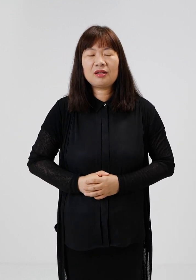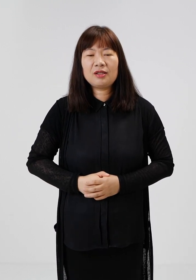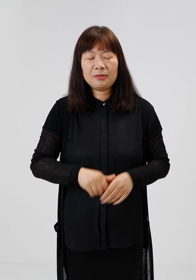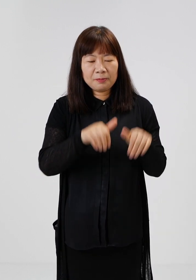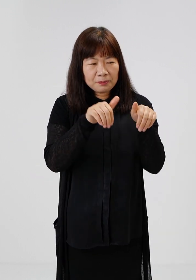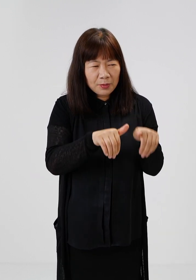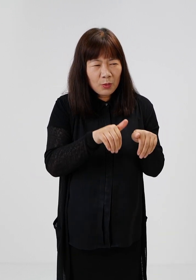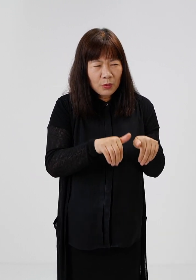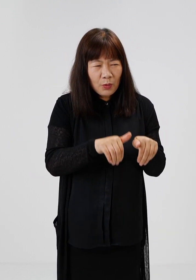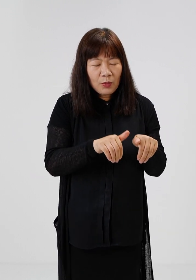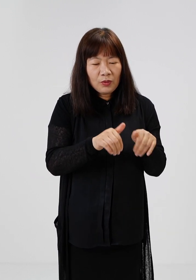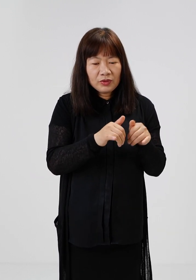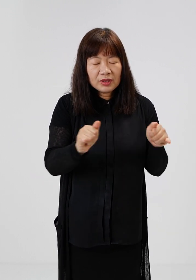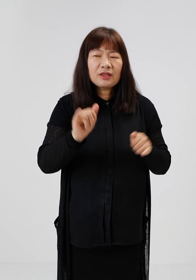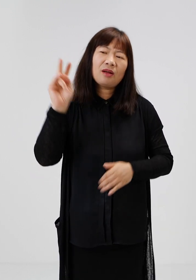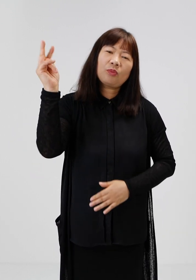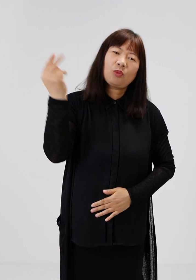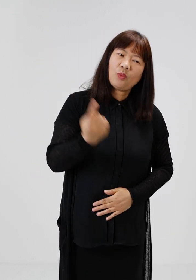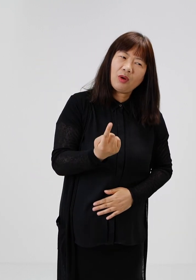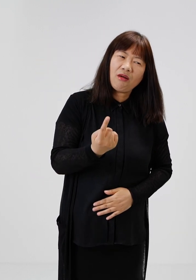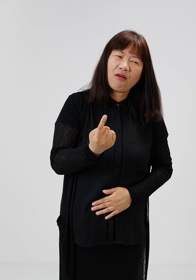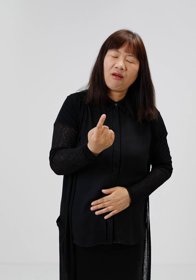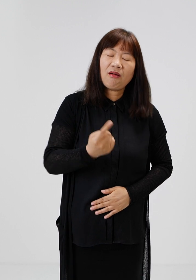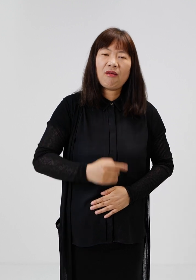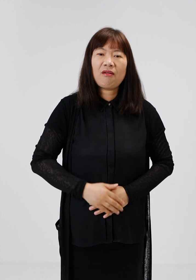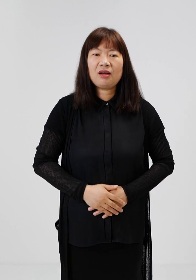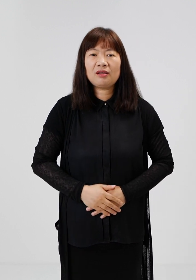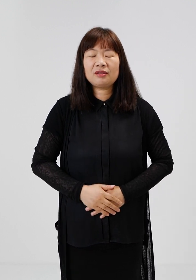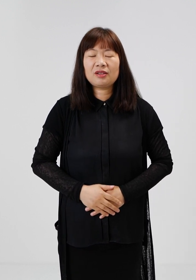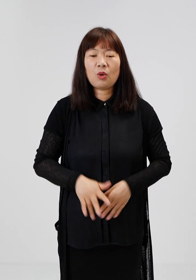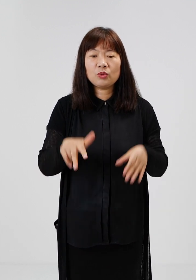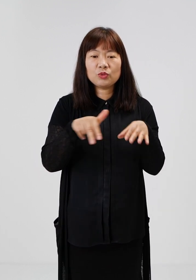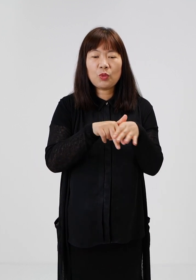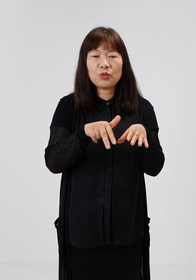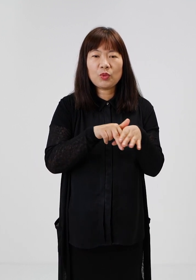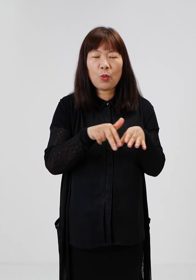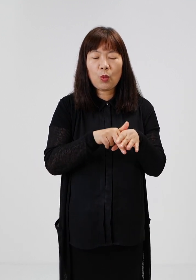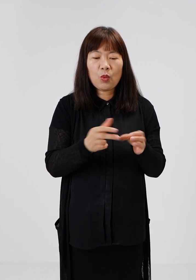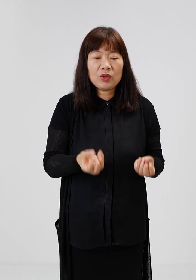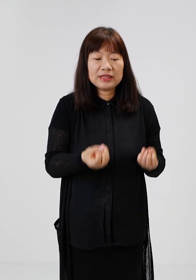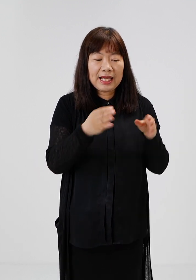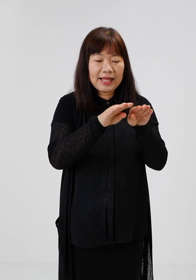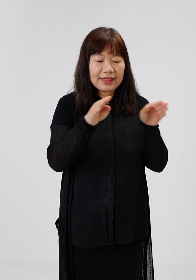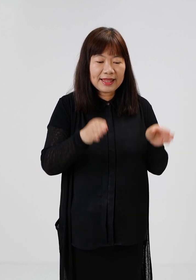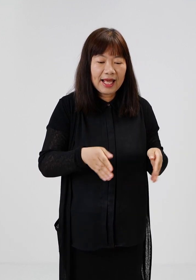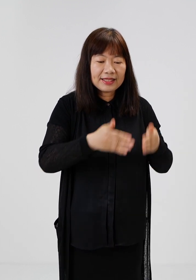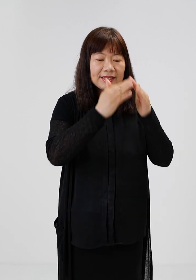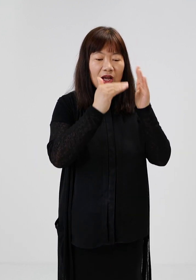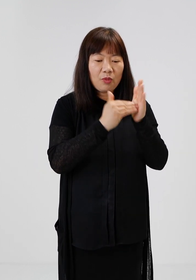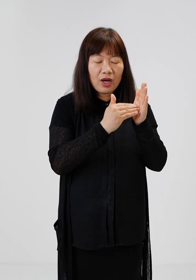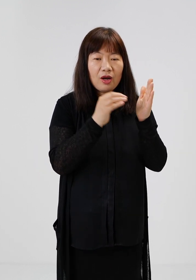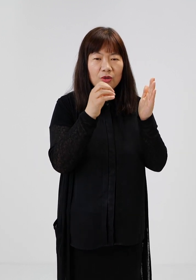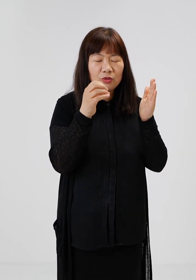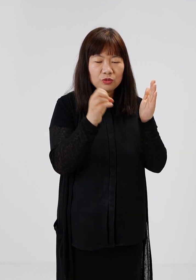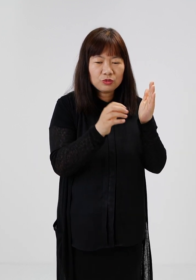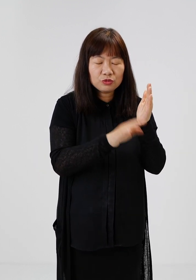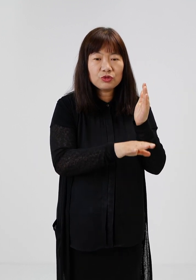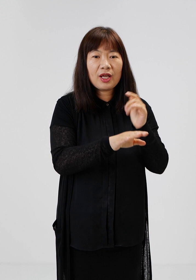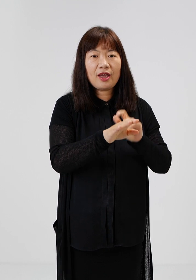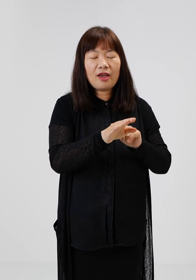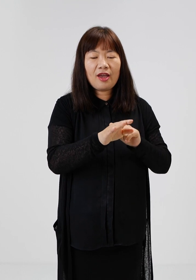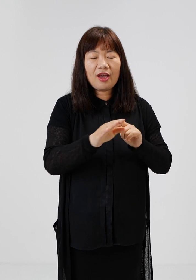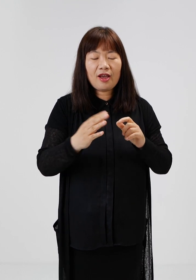포로들이 막 돌아와요. 그리고 종교적 제단을 쌓고 또 성을 건축하는